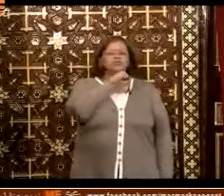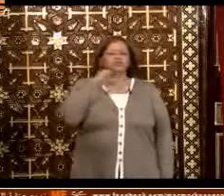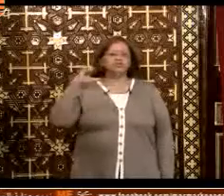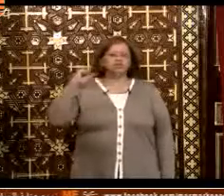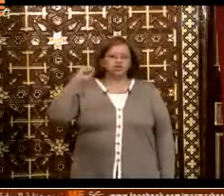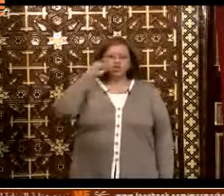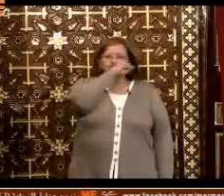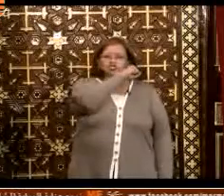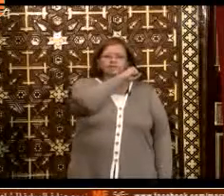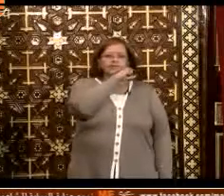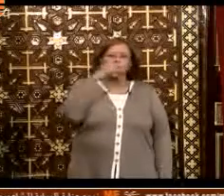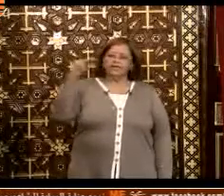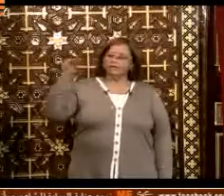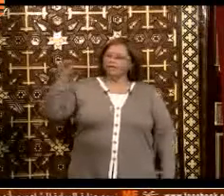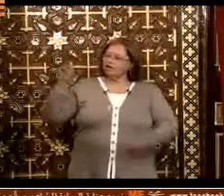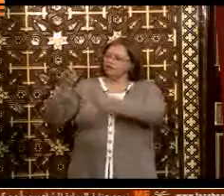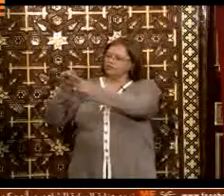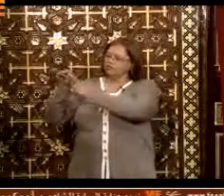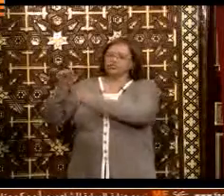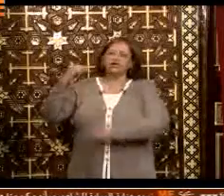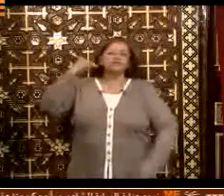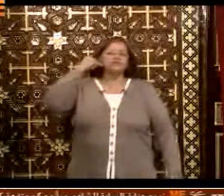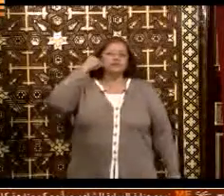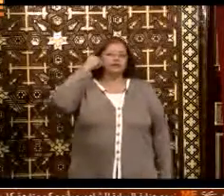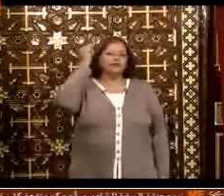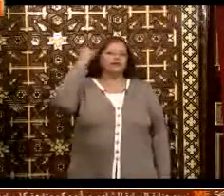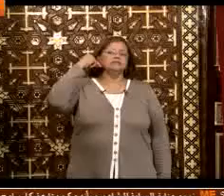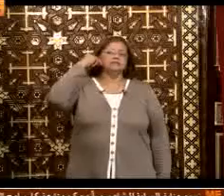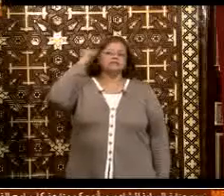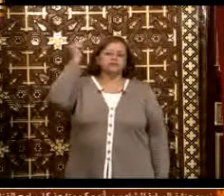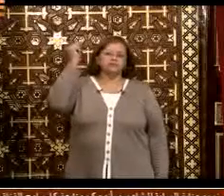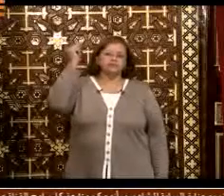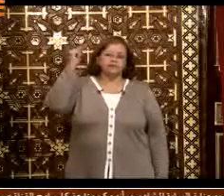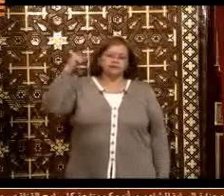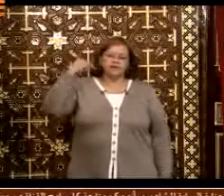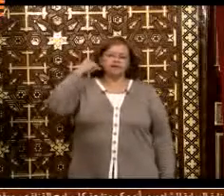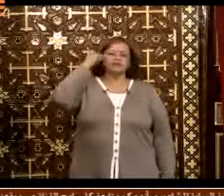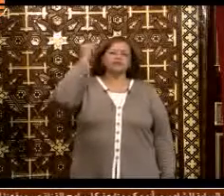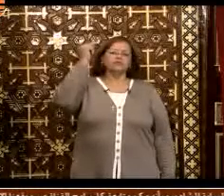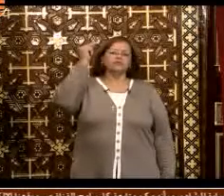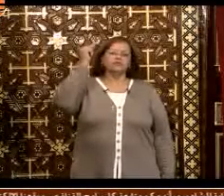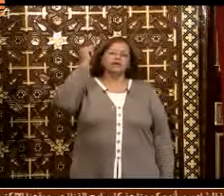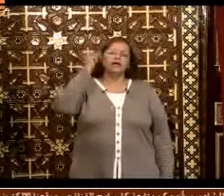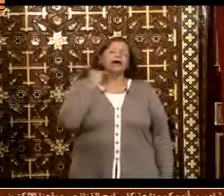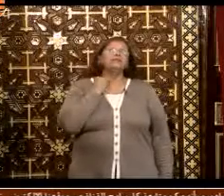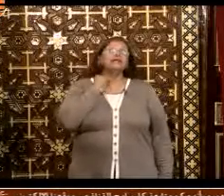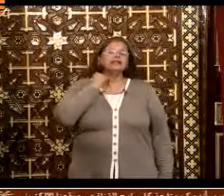الشين شين كده حرف الصاد شكله بس بعمله على خدي صاد يبقى كده صاد. هعملها تحت